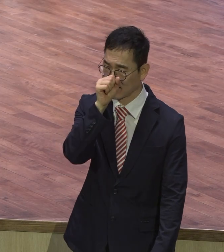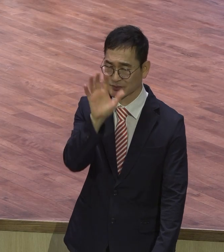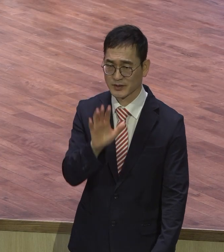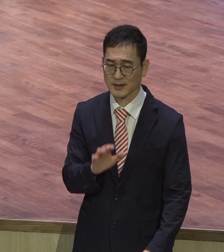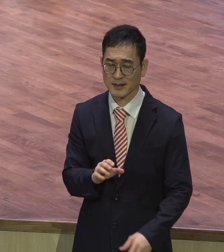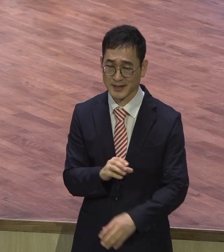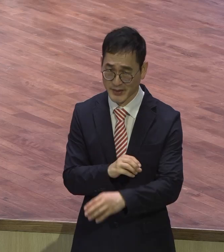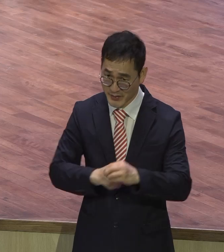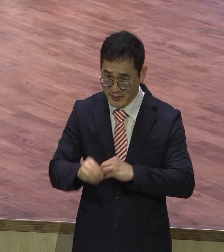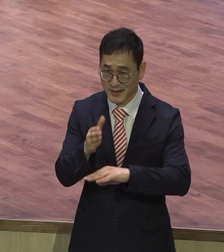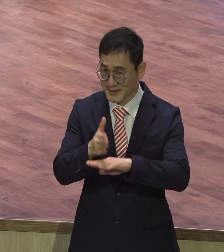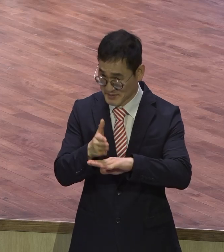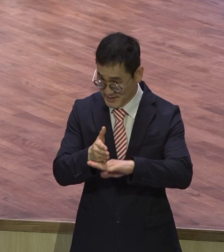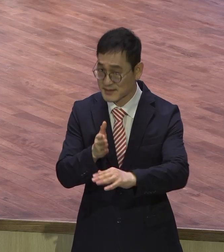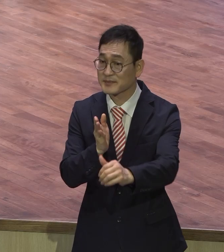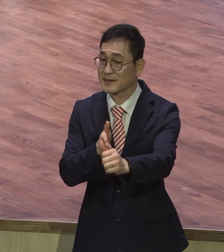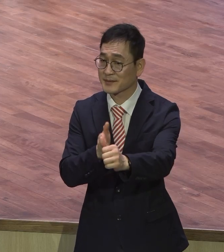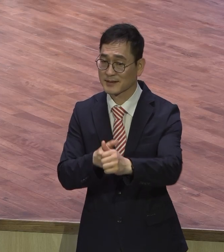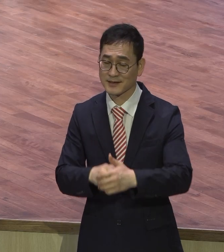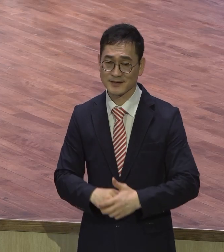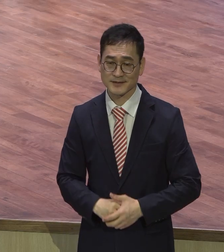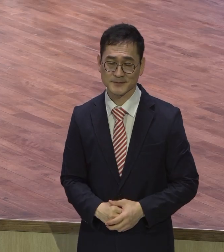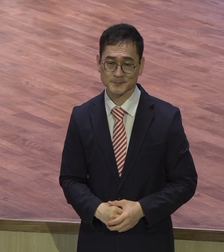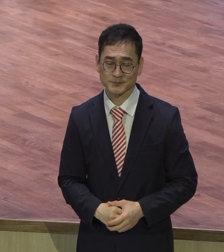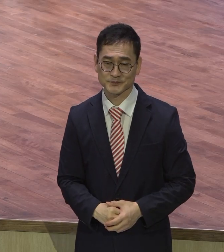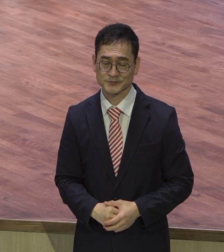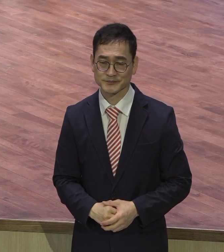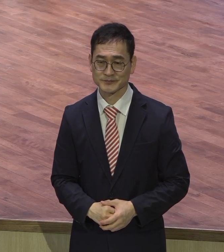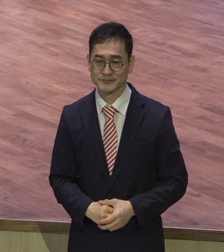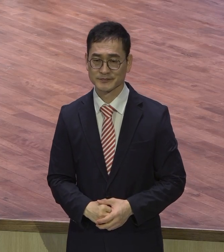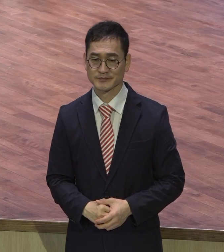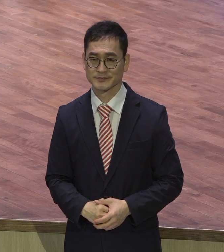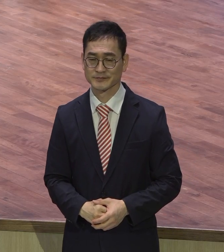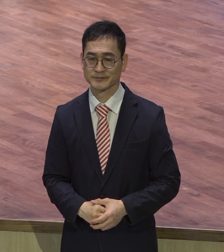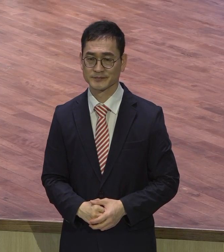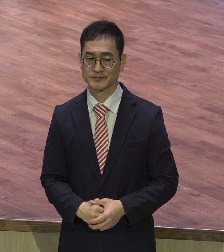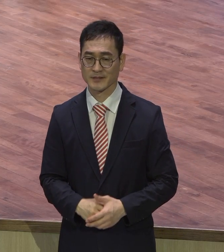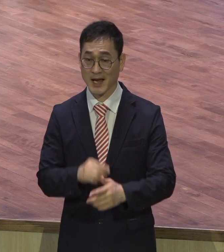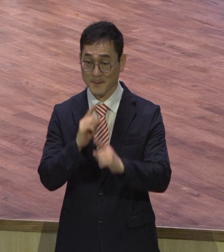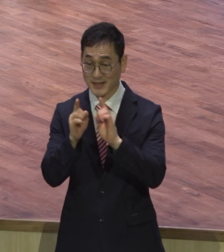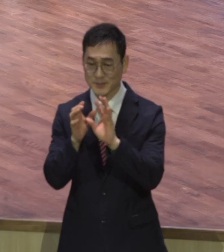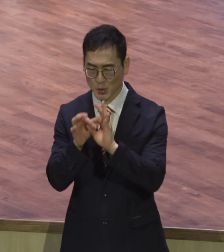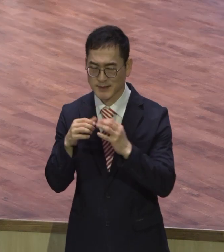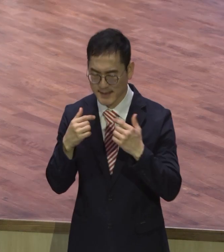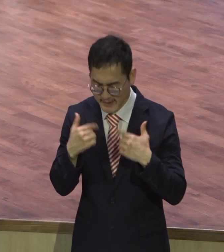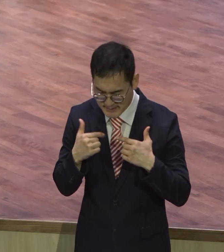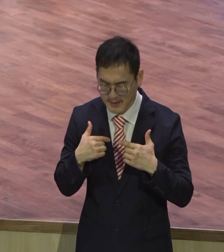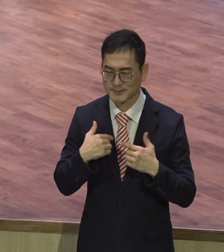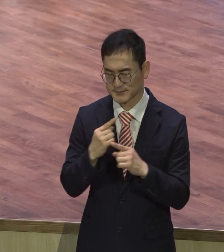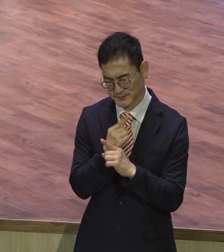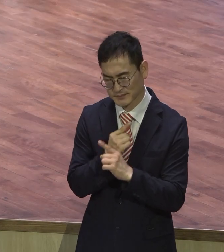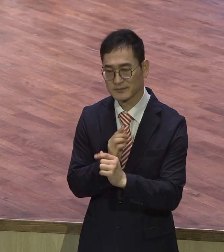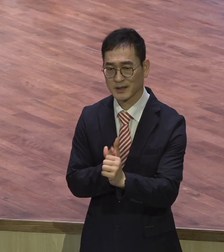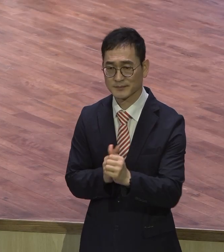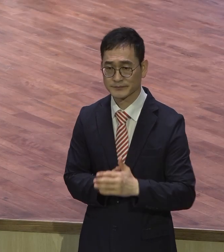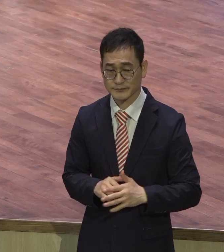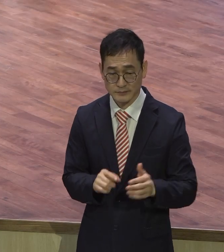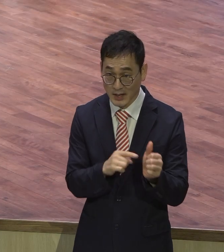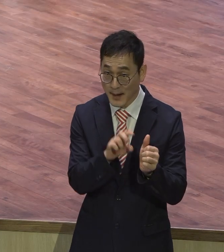감사하시 바랍니다 치유와 회복 말씀을 통해서 늘 오늘 본문에 보면 독특한 것은 마태가